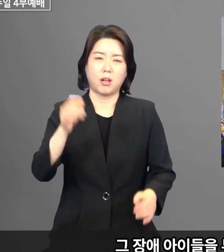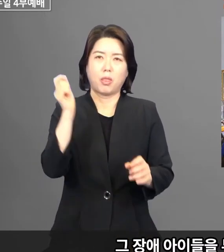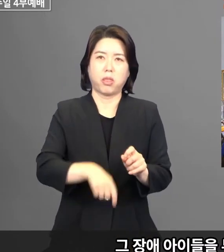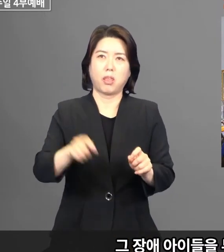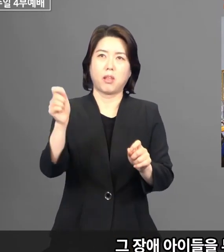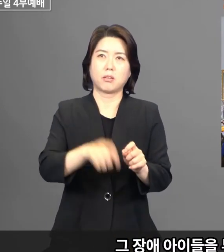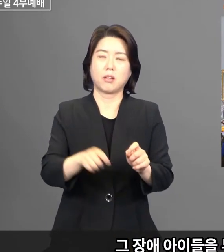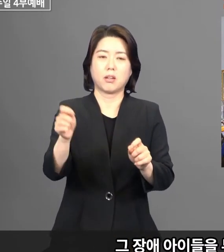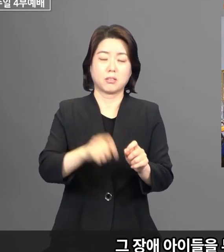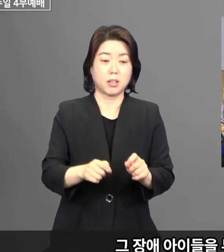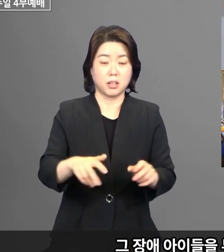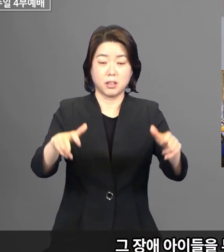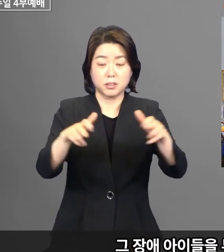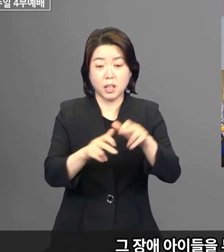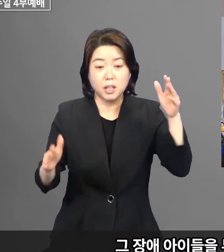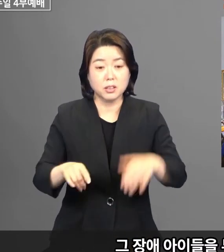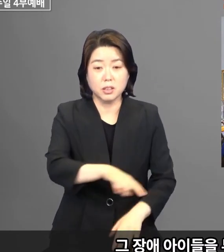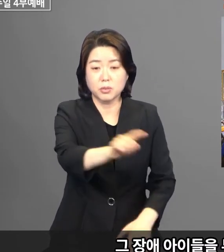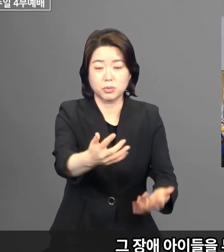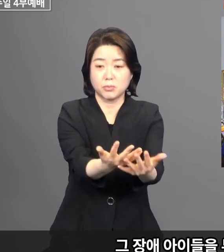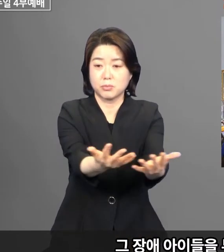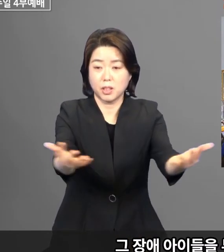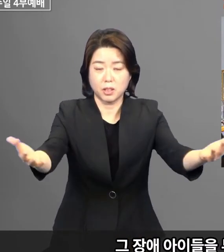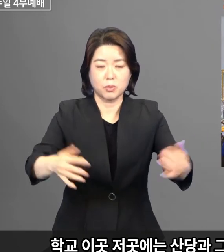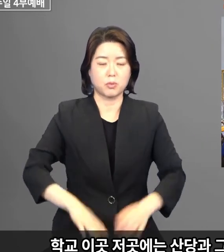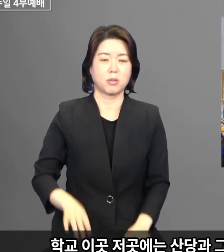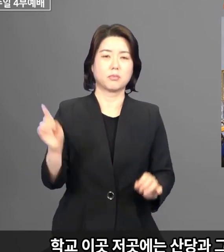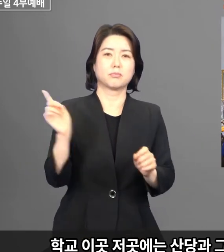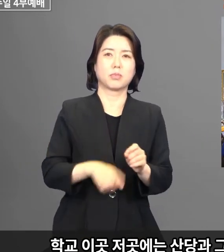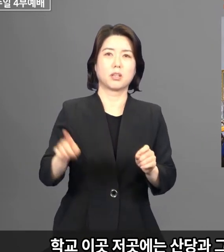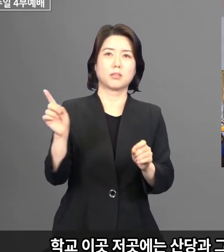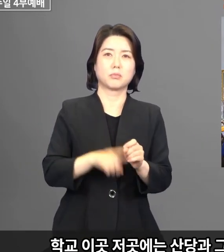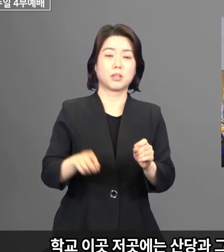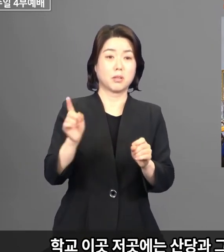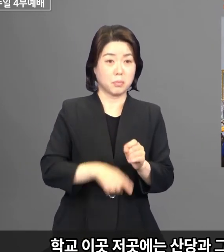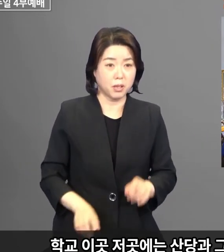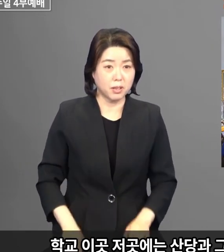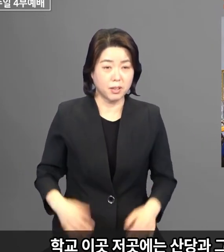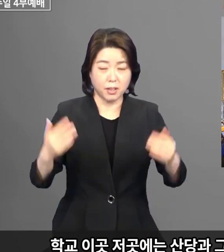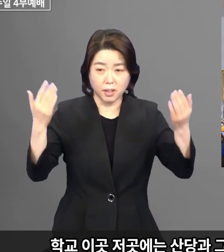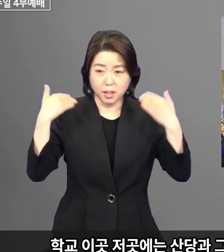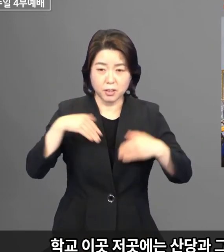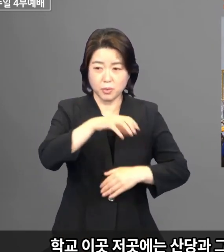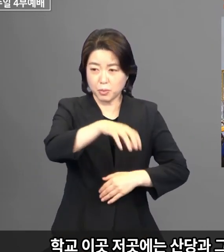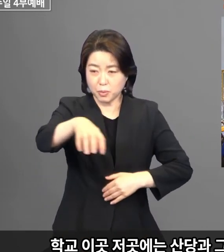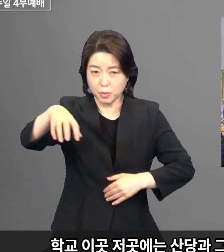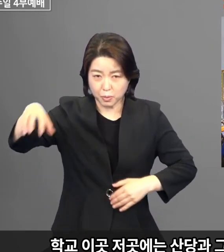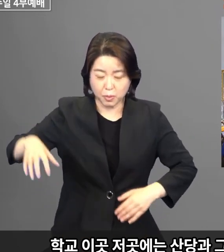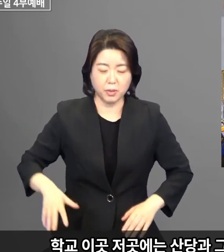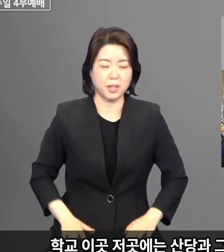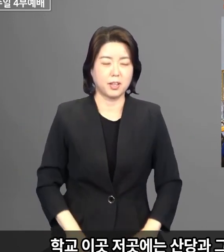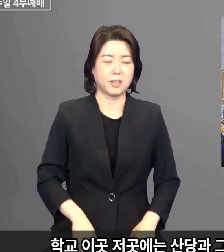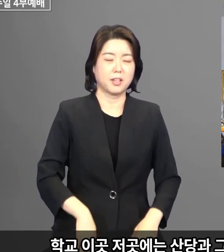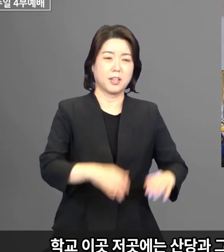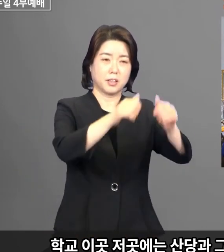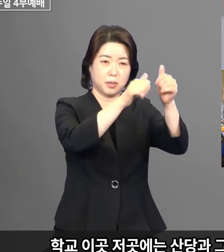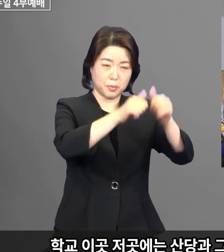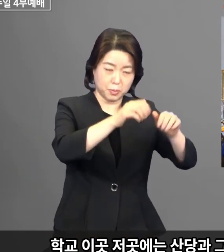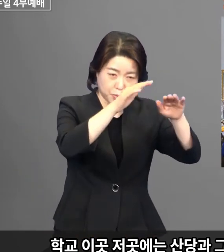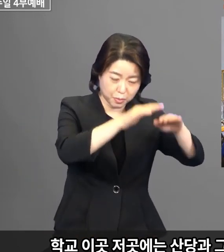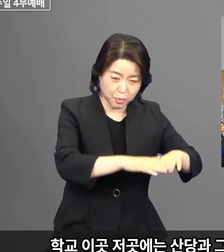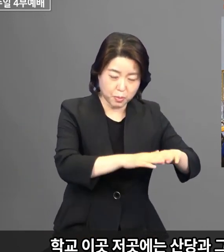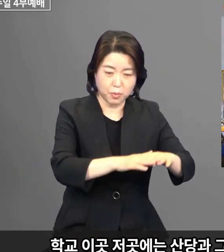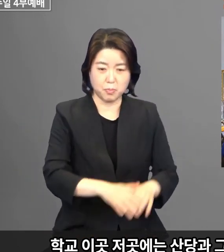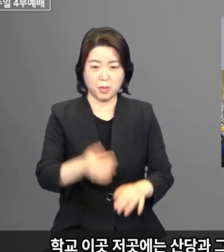그 장애아이들을 두고 법회를 엽니다. 학교 이곳 저곳에는 산당과 그리고 불상이